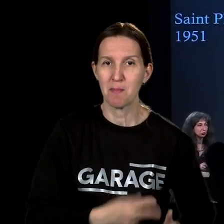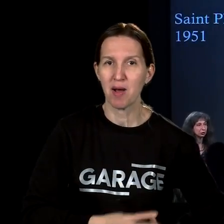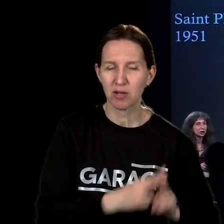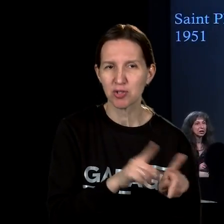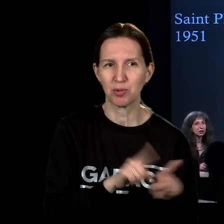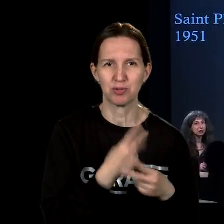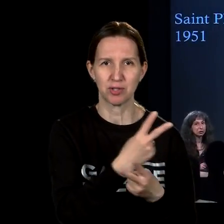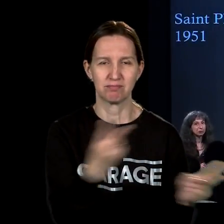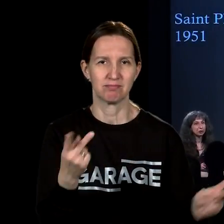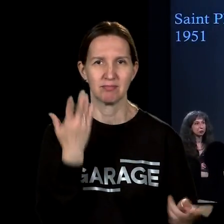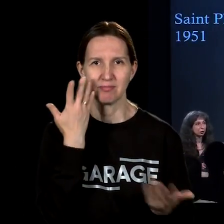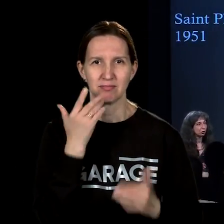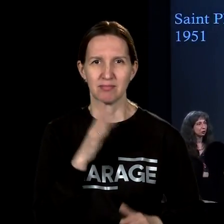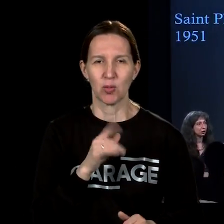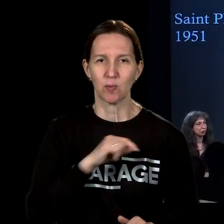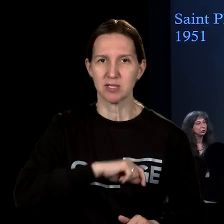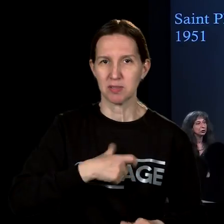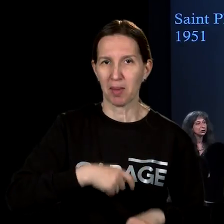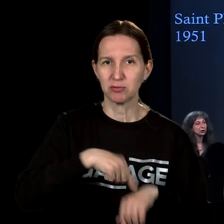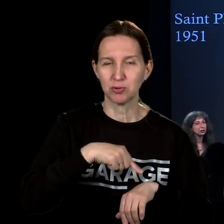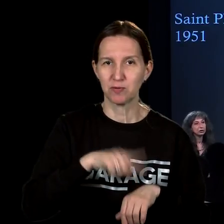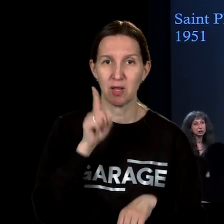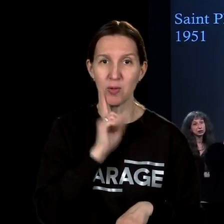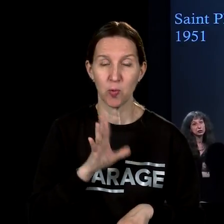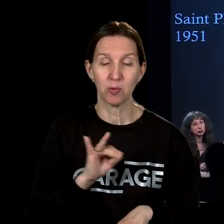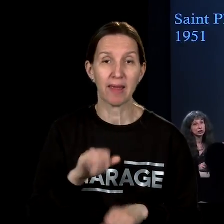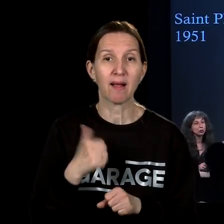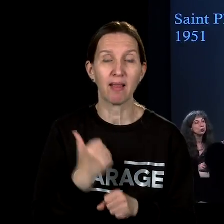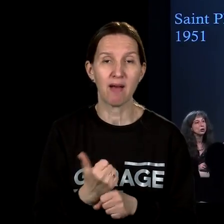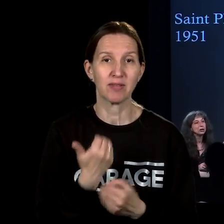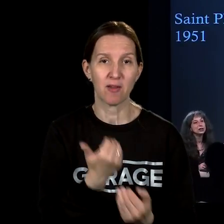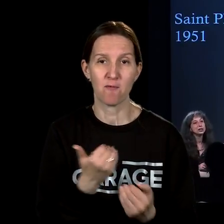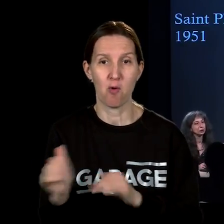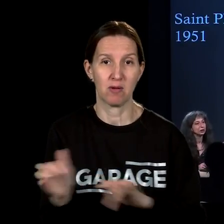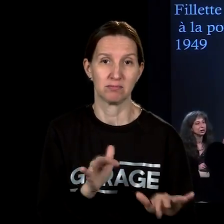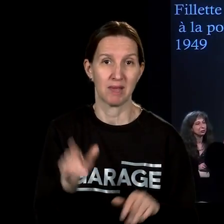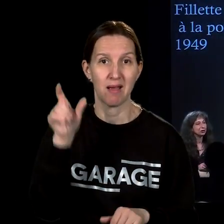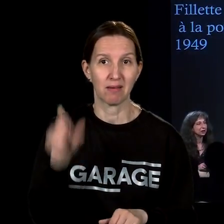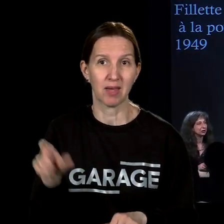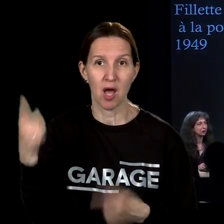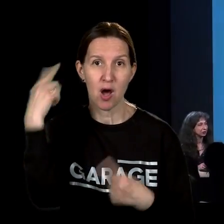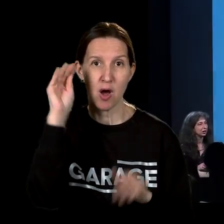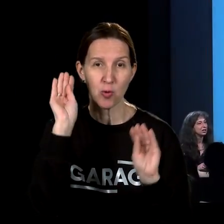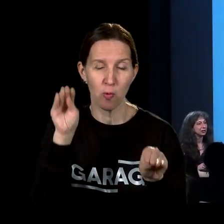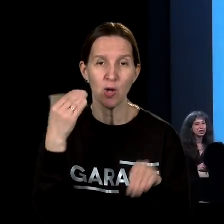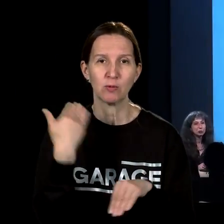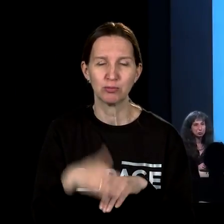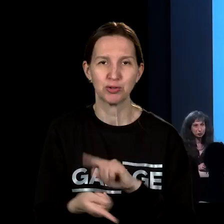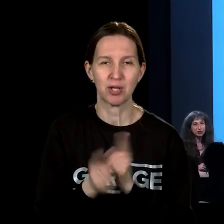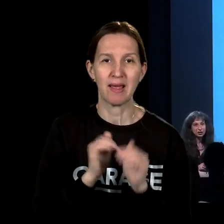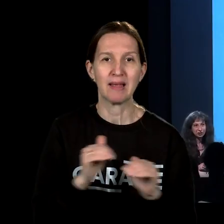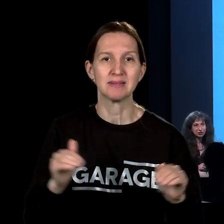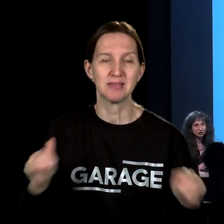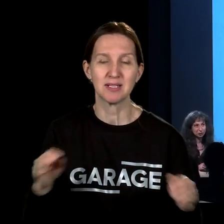уютно чувствует. И главными его героями становятся такие кукольные дети, вот эти самые дети с тех